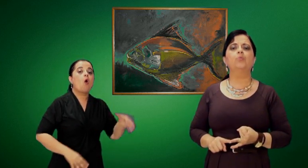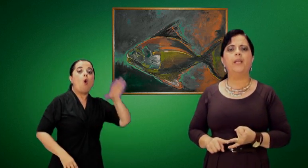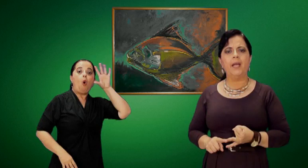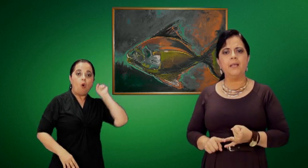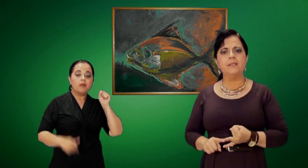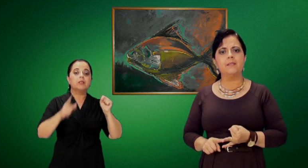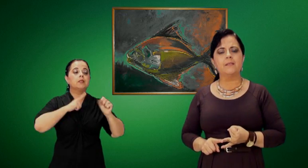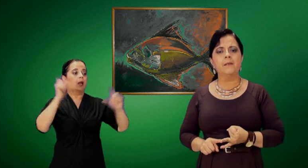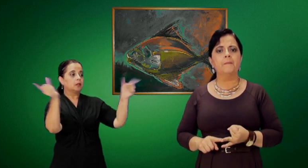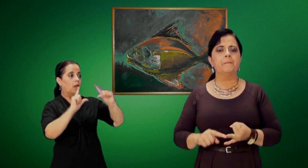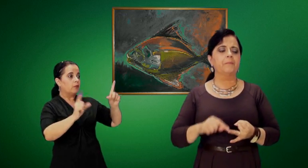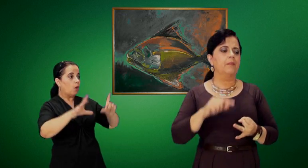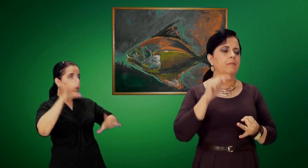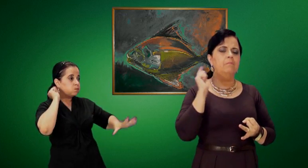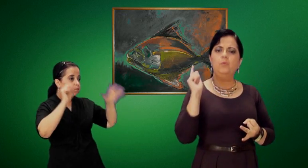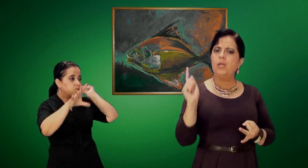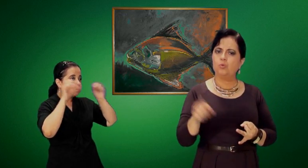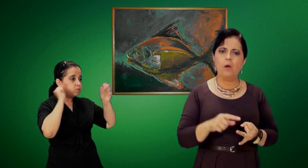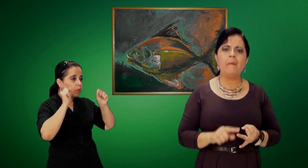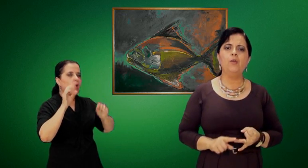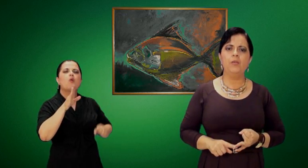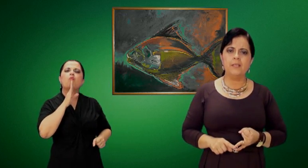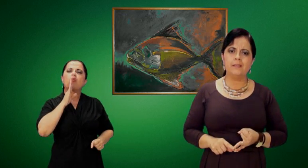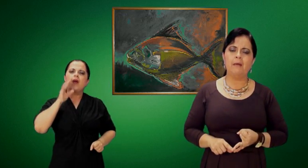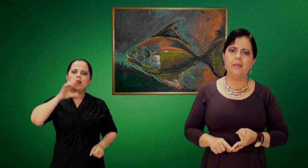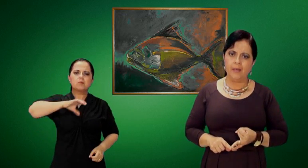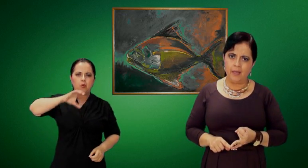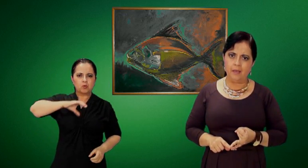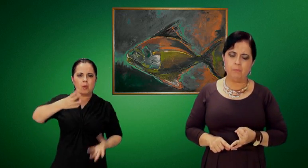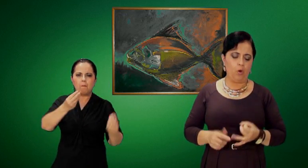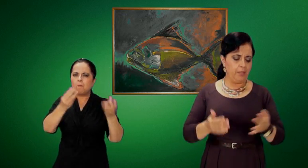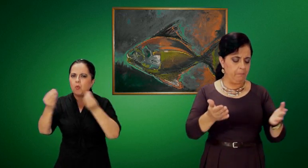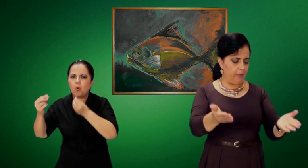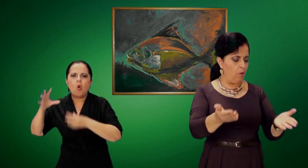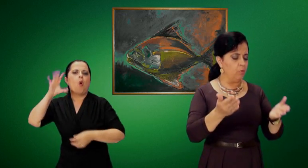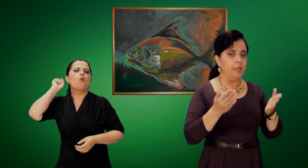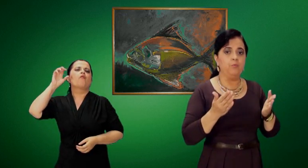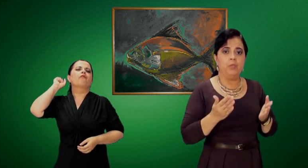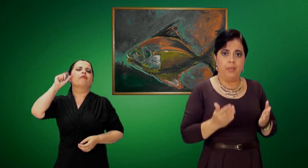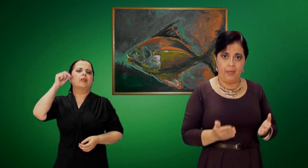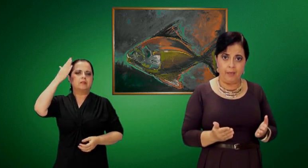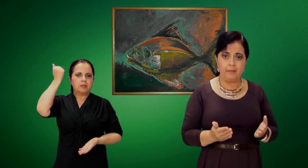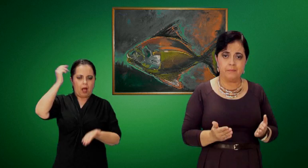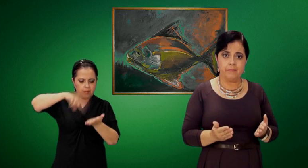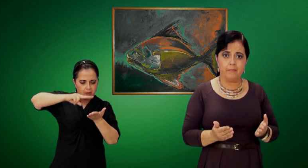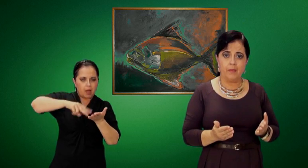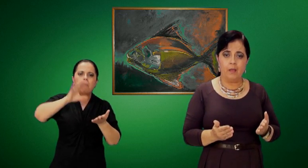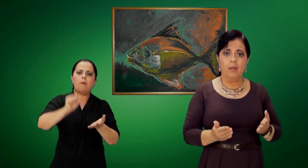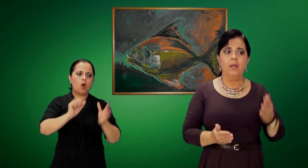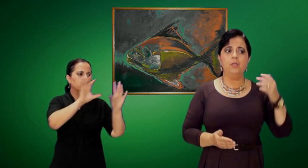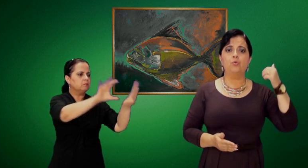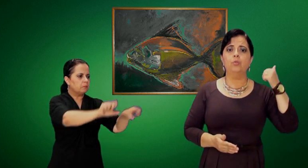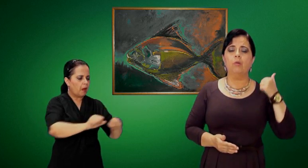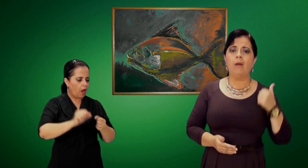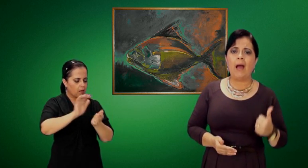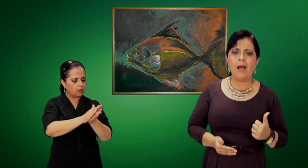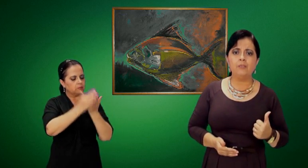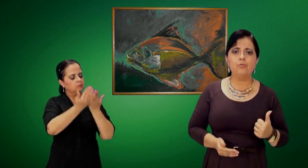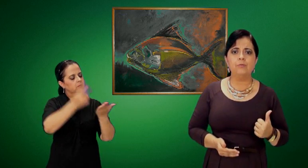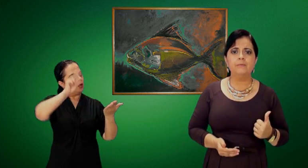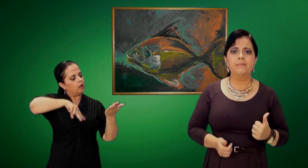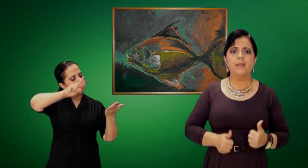o português, na sua maioria sabem ler, podem pegar um livro e ler,